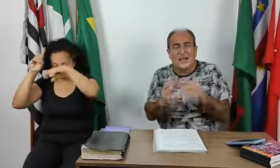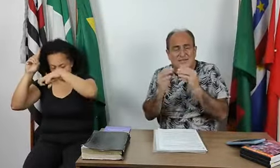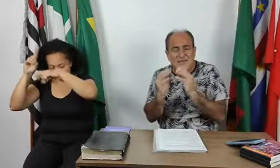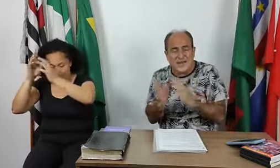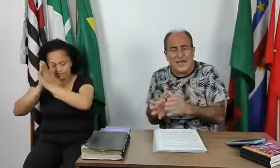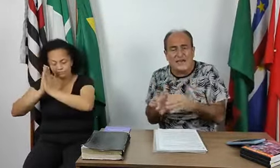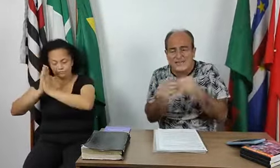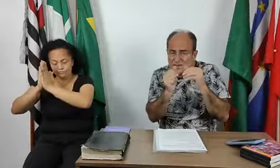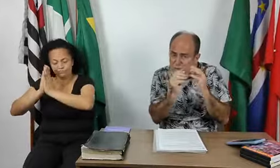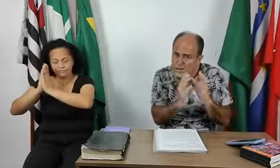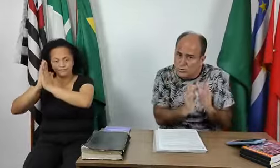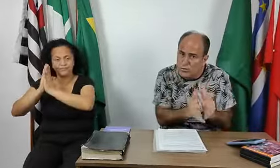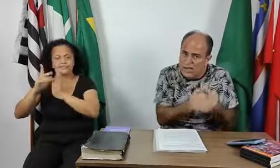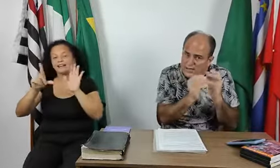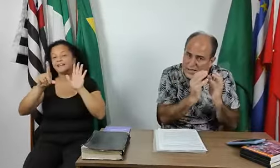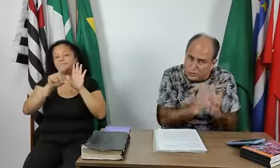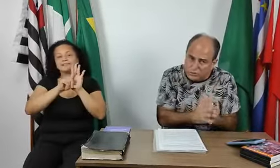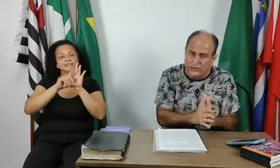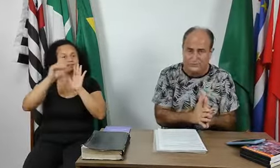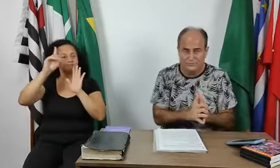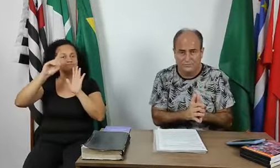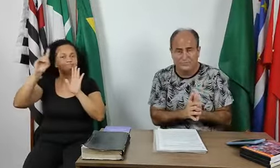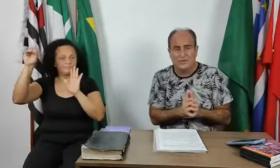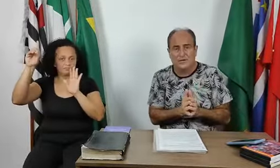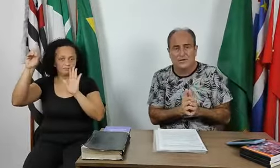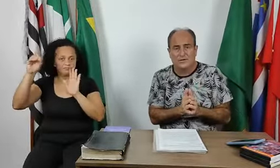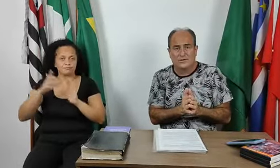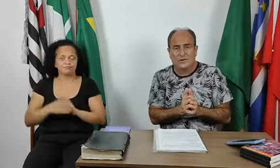práticas das leis espirituais da comunhão.